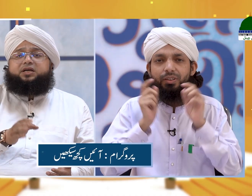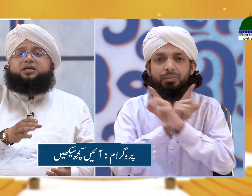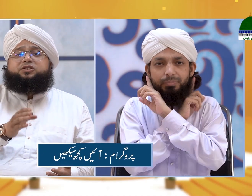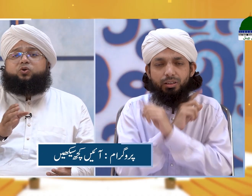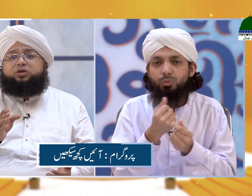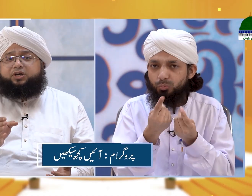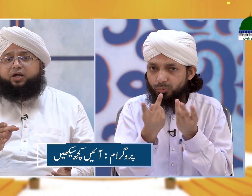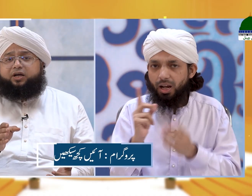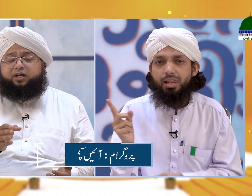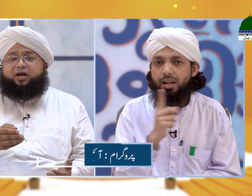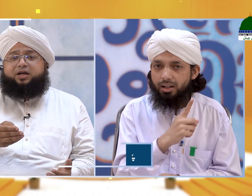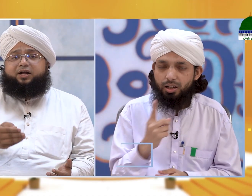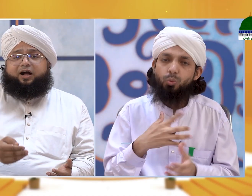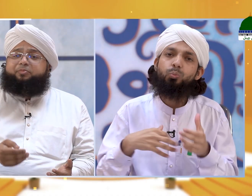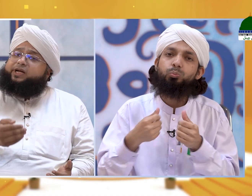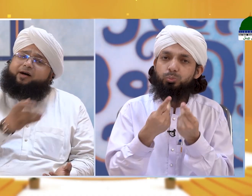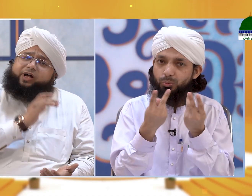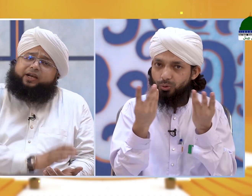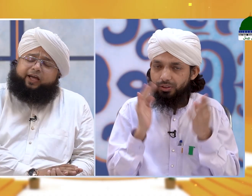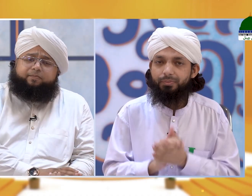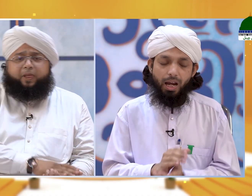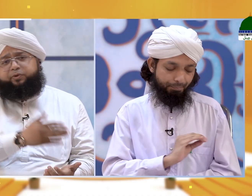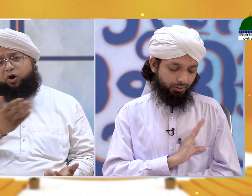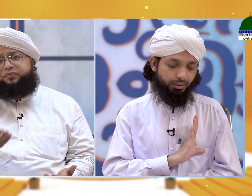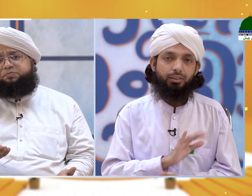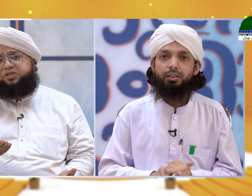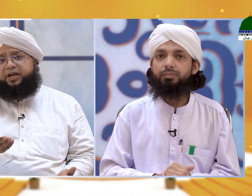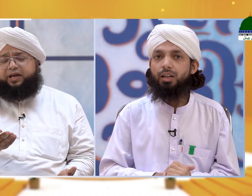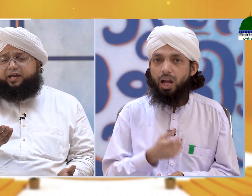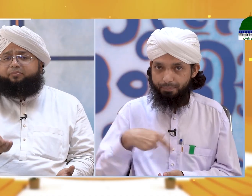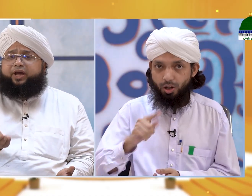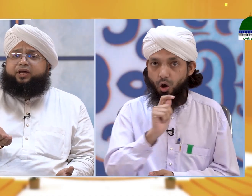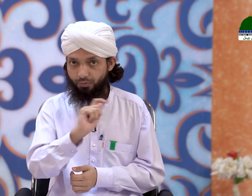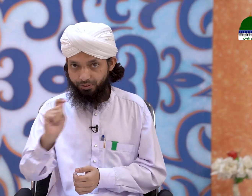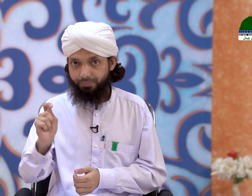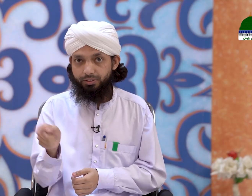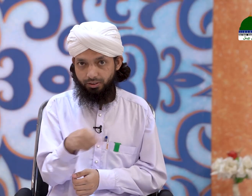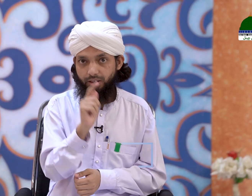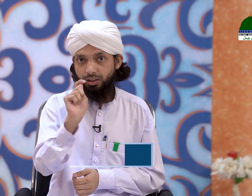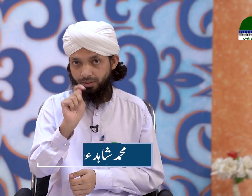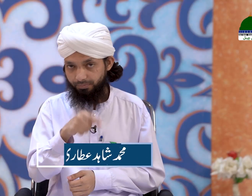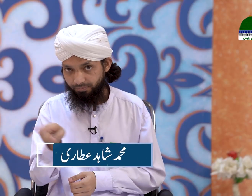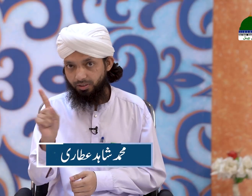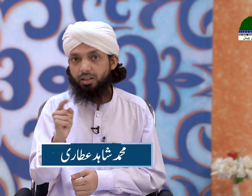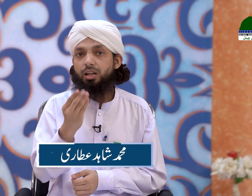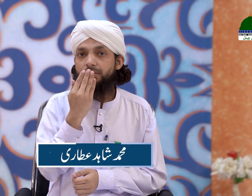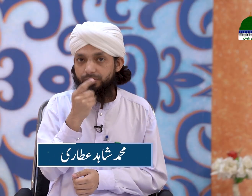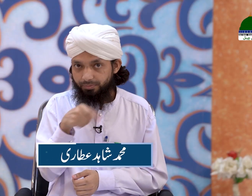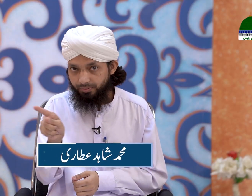دیگر ذکر و اذکار کرنا، ہم نے کام کرنا ہے۔ ہم نے آفس بھی جانا ہے، ہم نے کالج جانا ہے، ہم نے مدرسۃ المدینہ